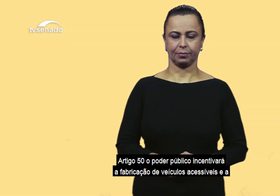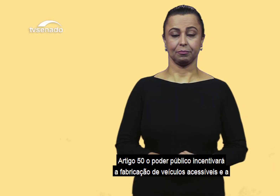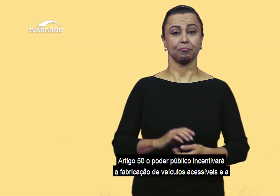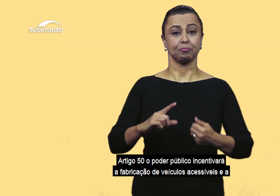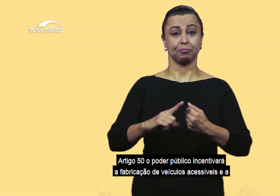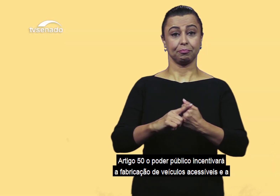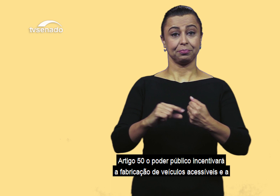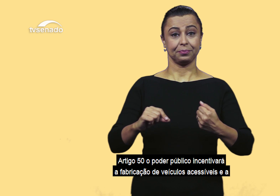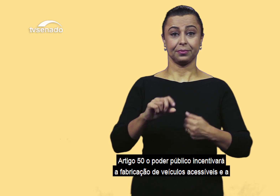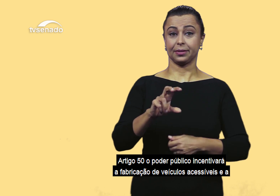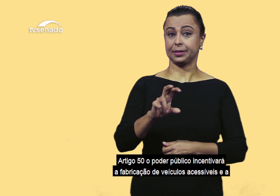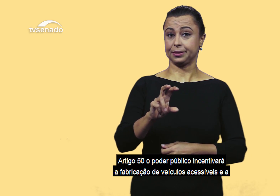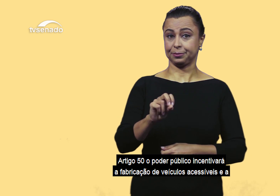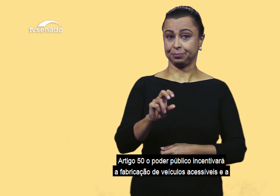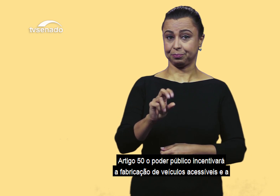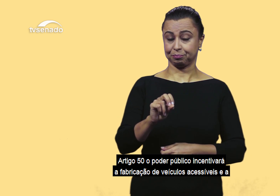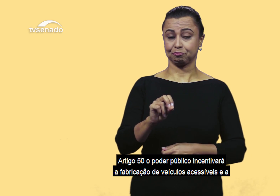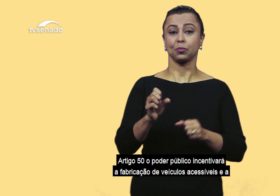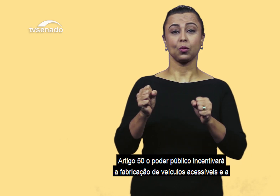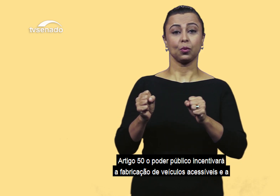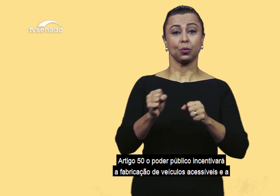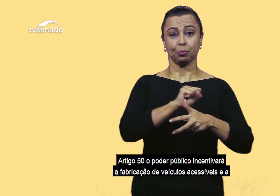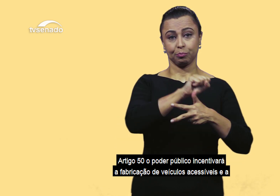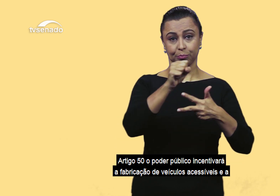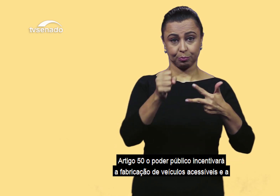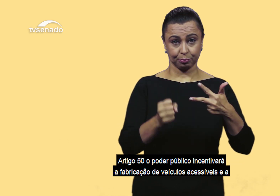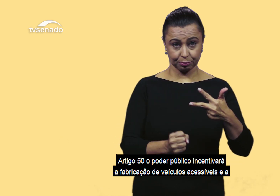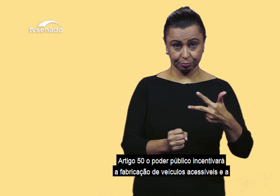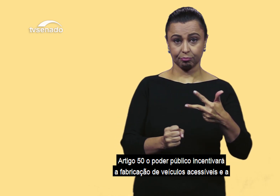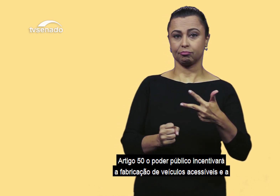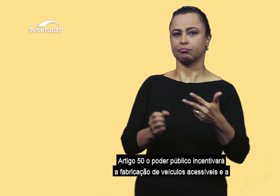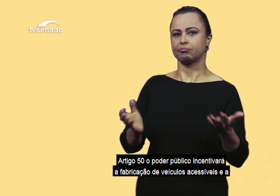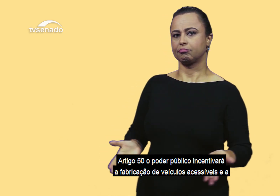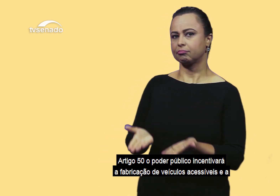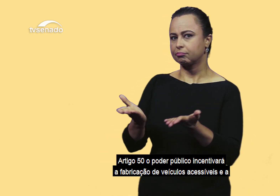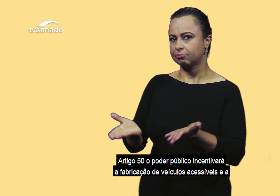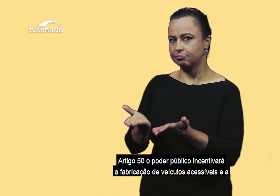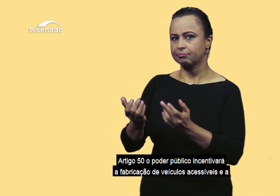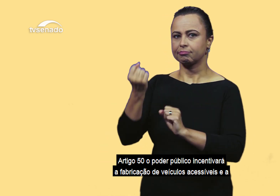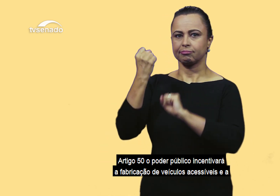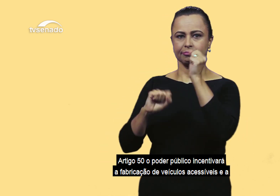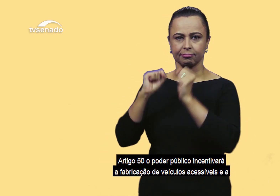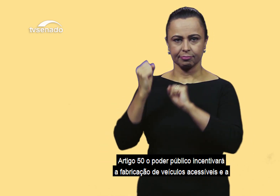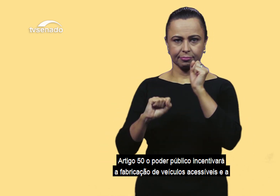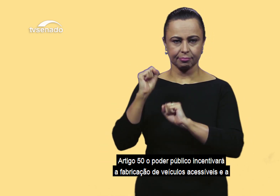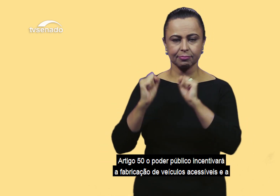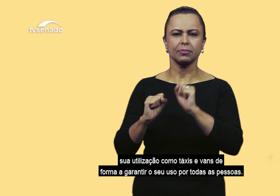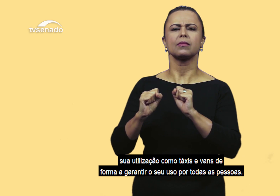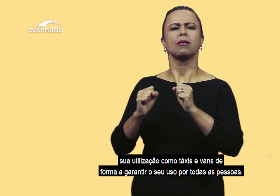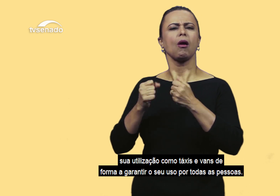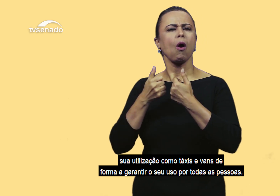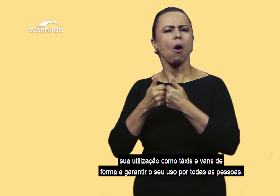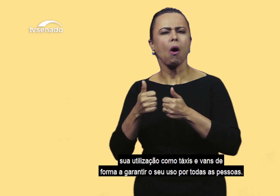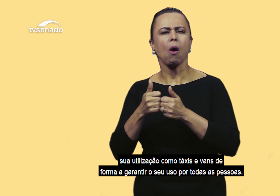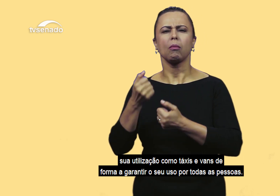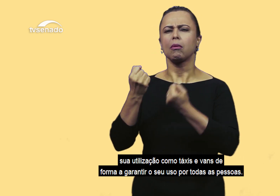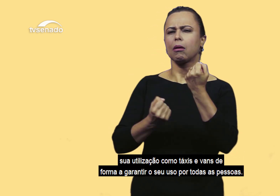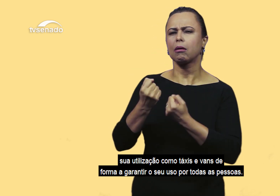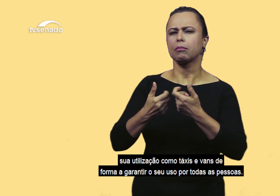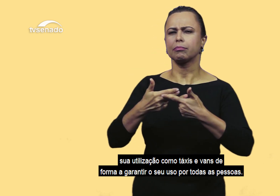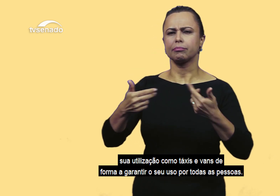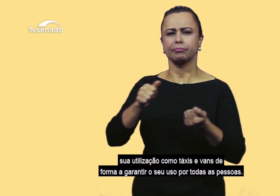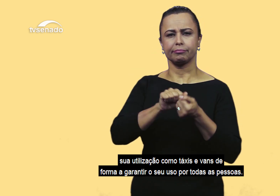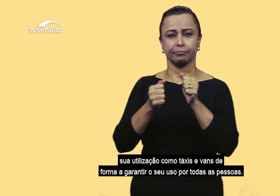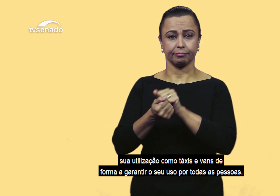Artigo 50 O poder público incentivará a fabricação de veículos acessíveis e a sua utilização